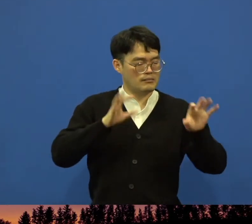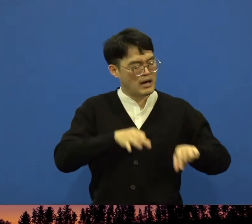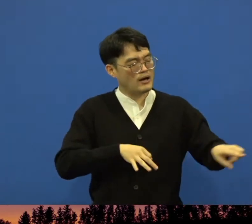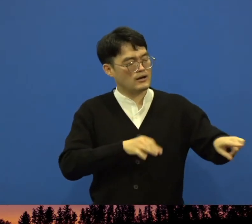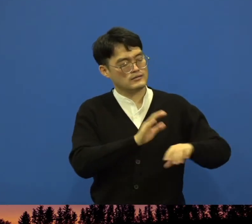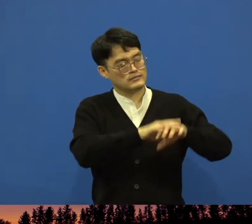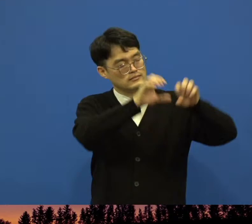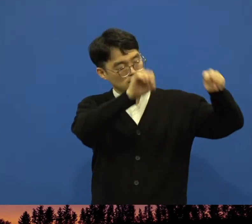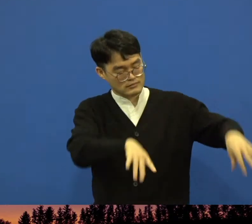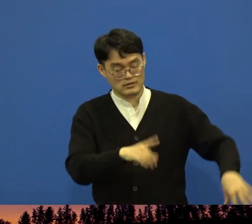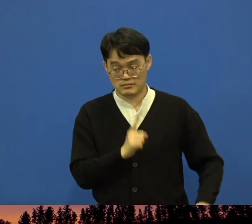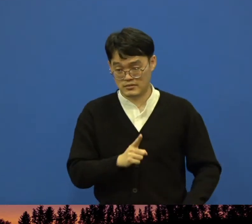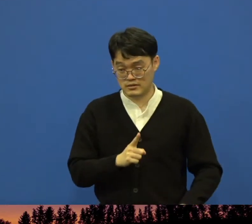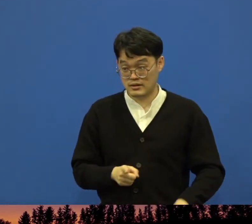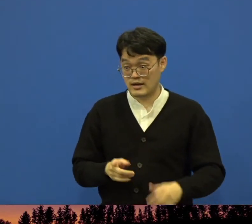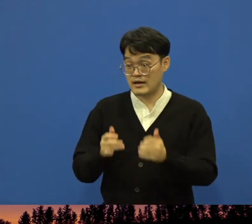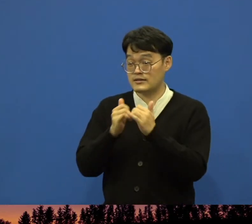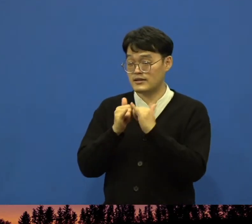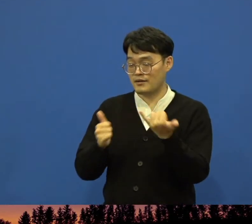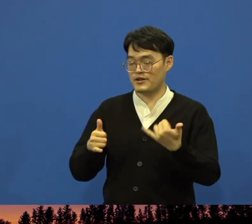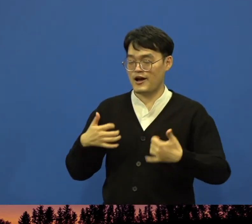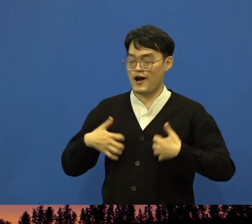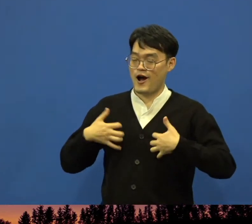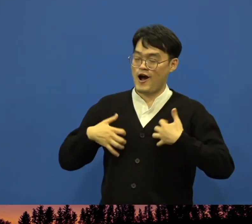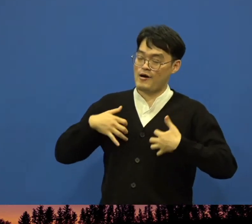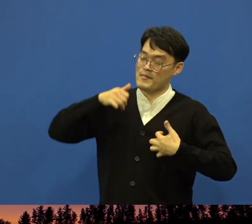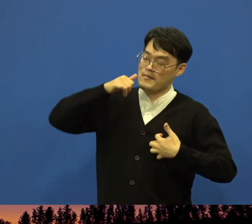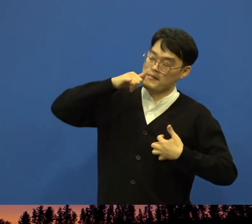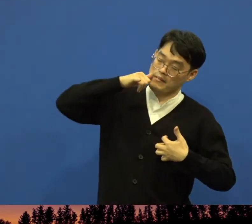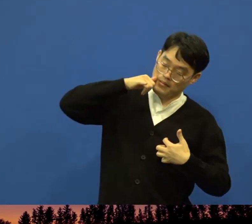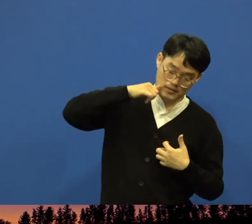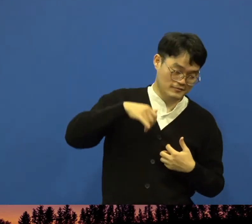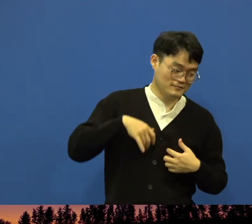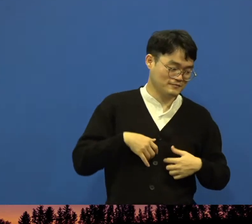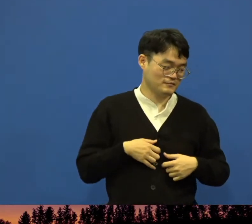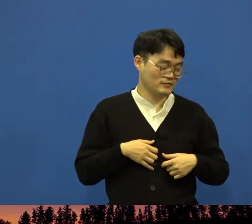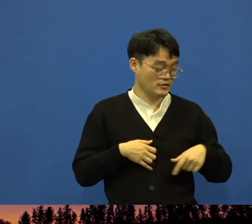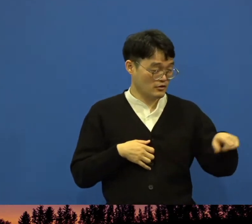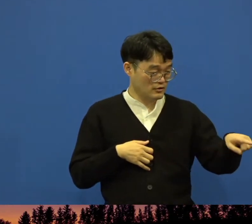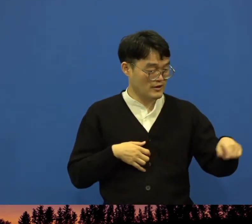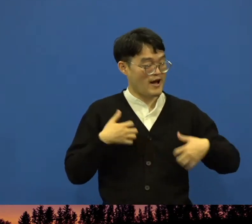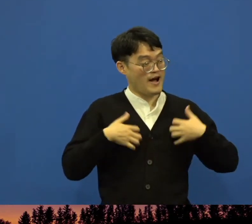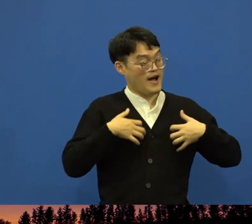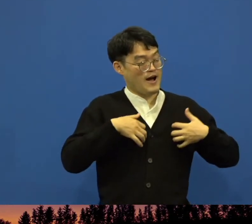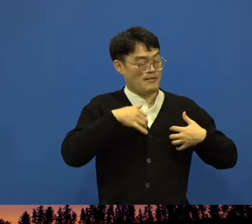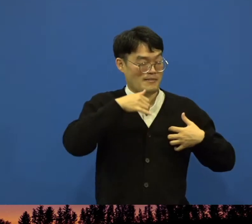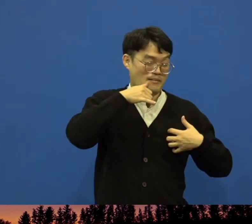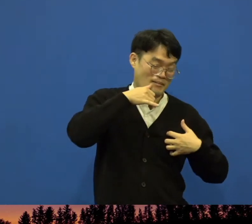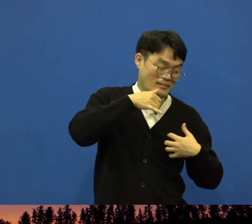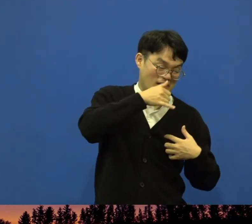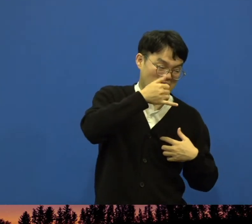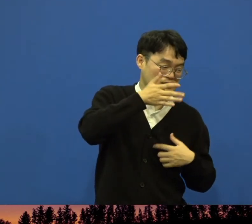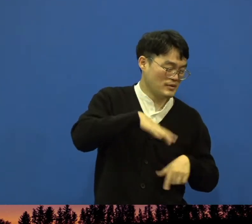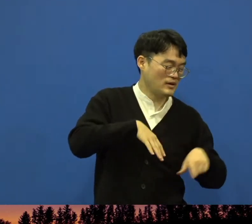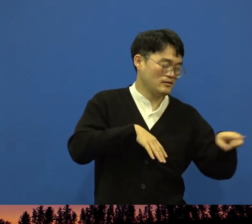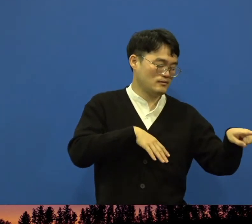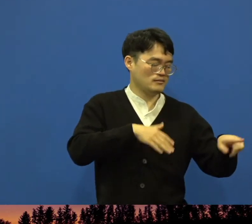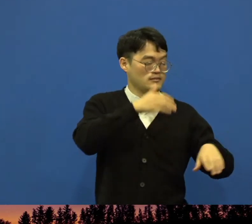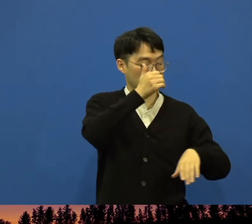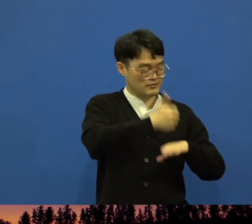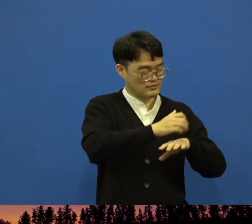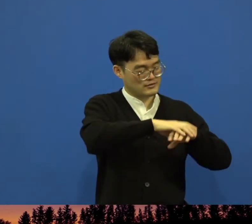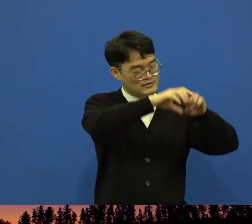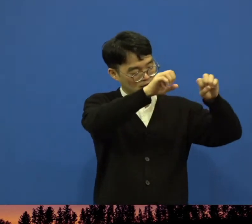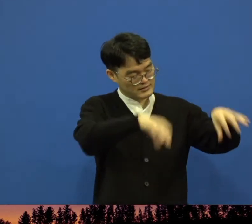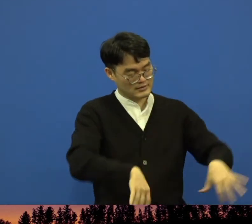사람들은 쾌락을 추구하죠. 내가 시험 삼아 너를 즐겁게 하리니 너는 낙을 누리라. 자 시험을 삼아. 그죠? 내가 무엇을 즐거워하는지